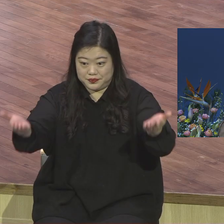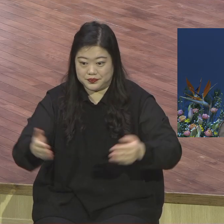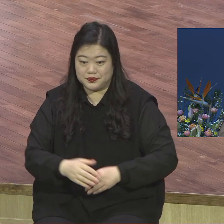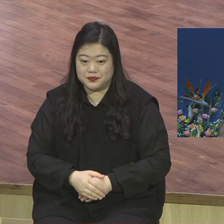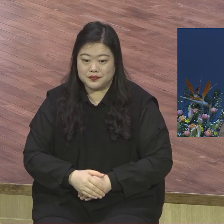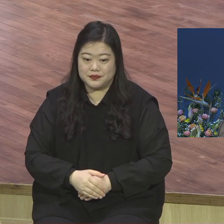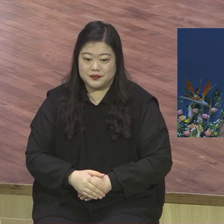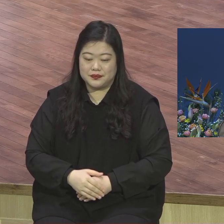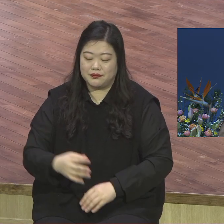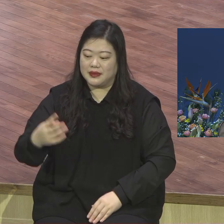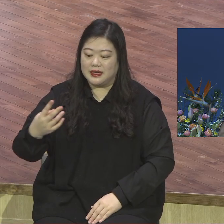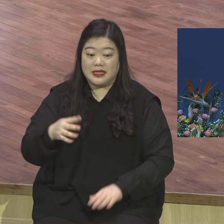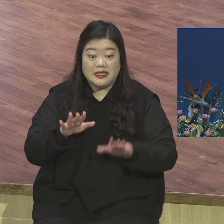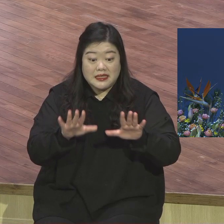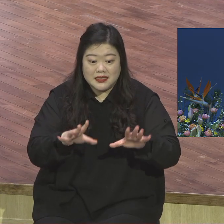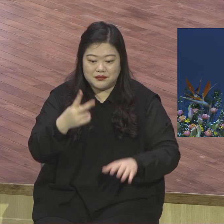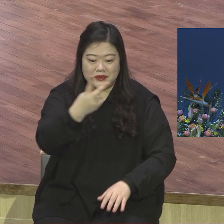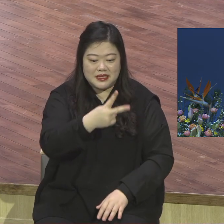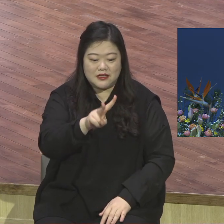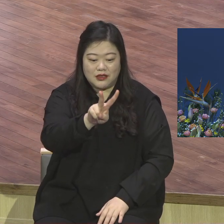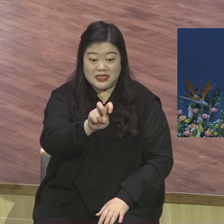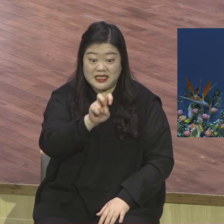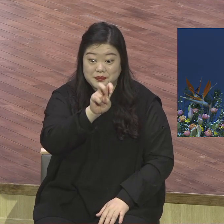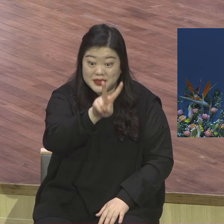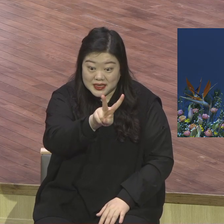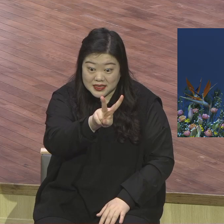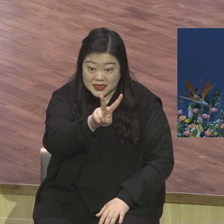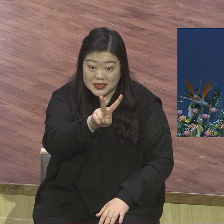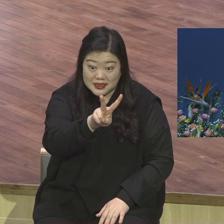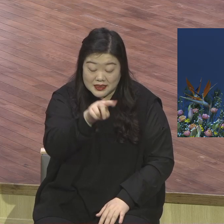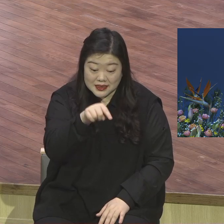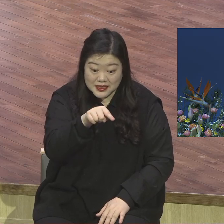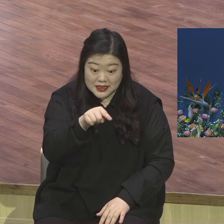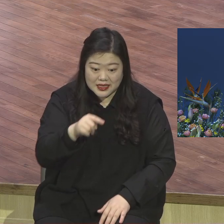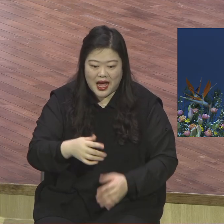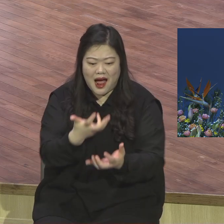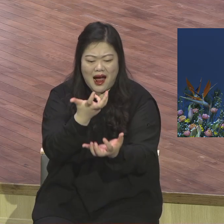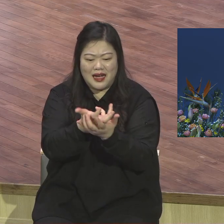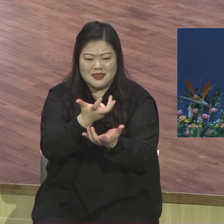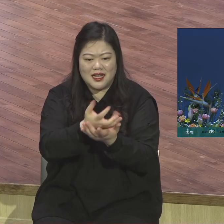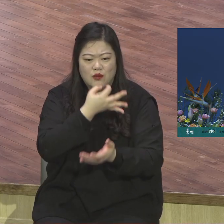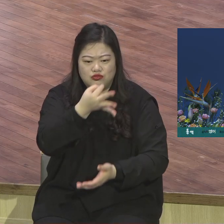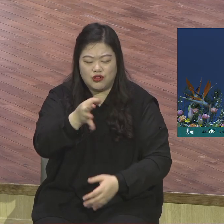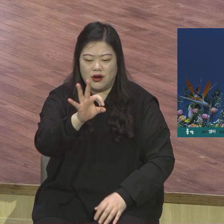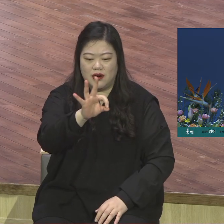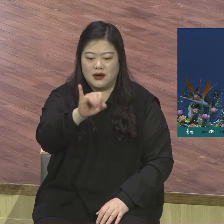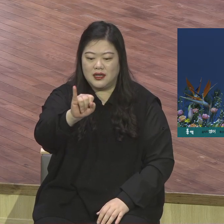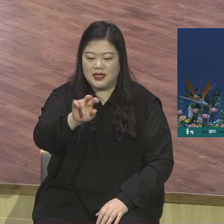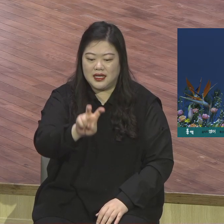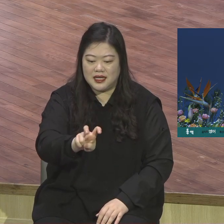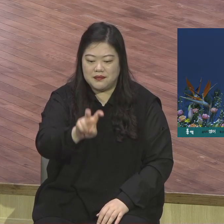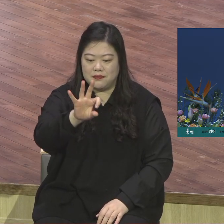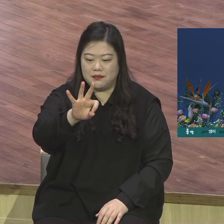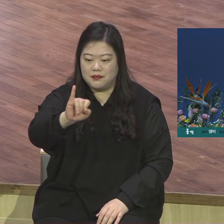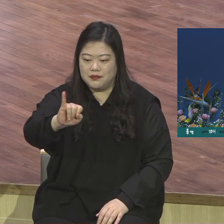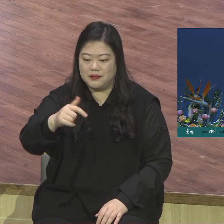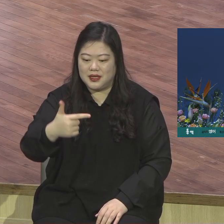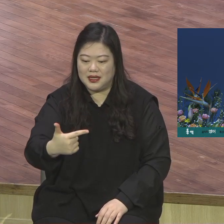2022년을 세상에서는 임인년이라, 임인년은 검은 호랑이의 해다 그런